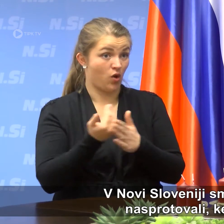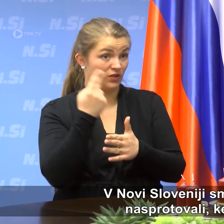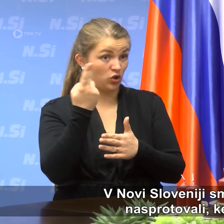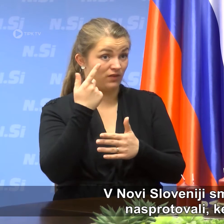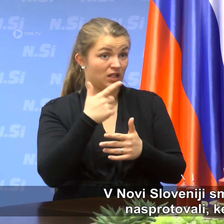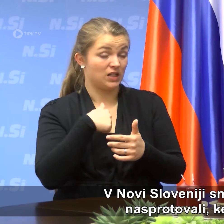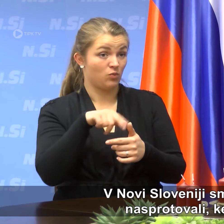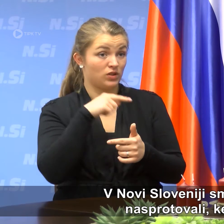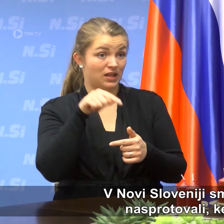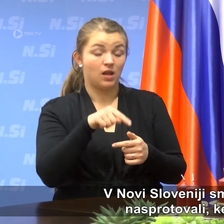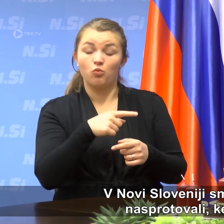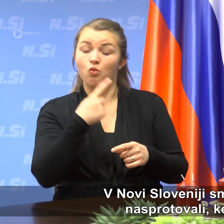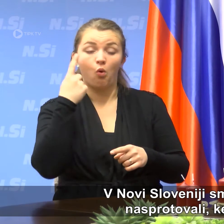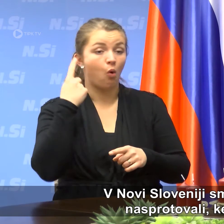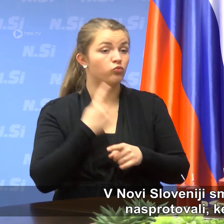smo se temu odločno